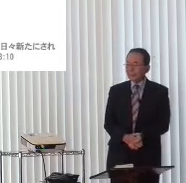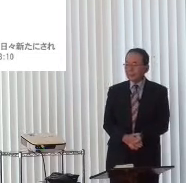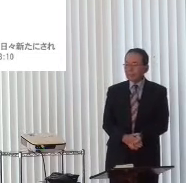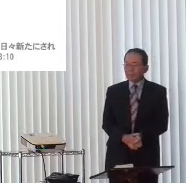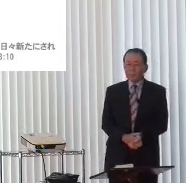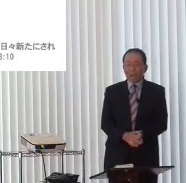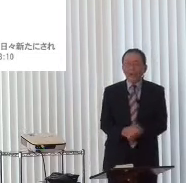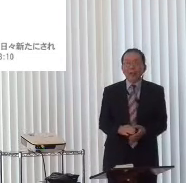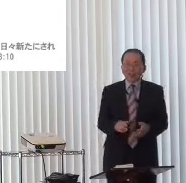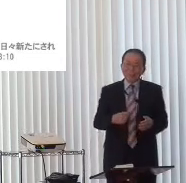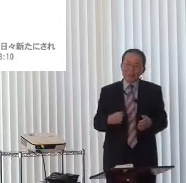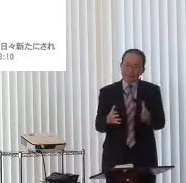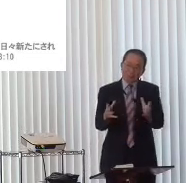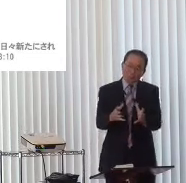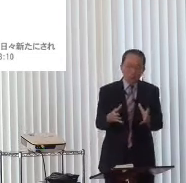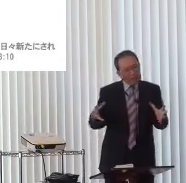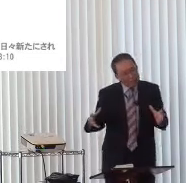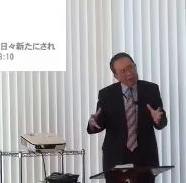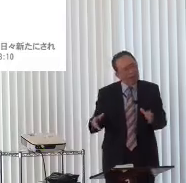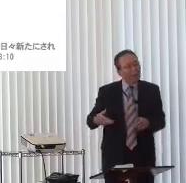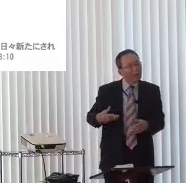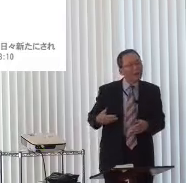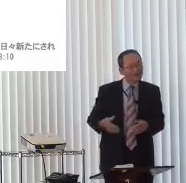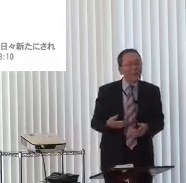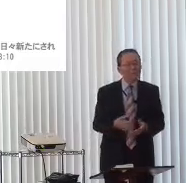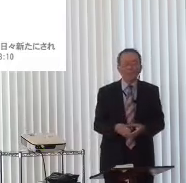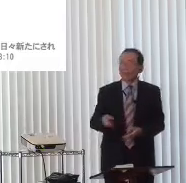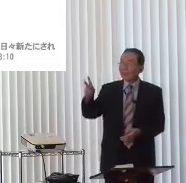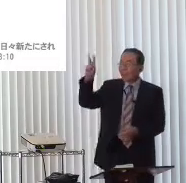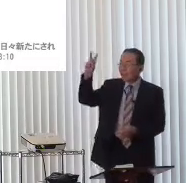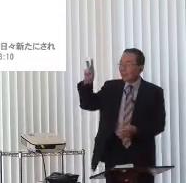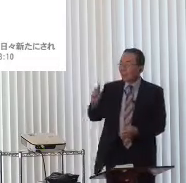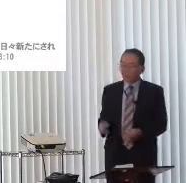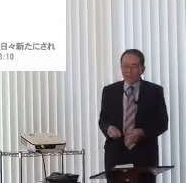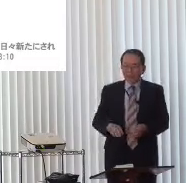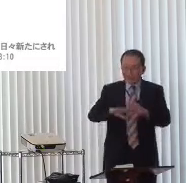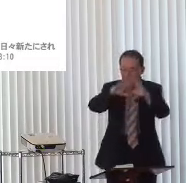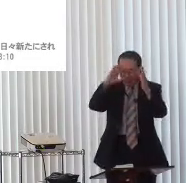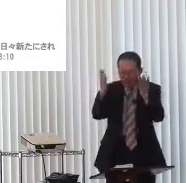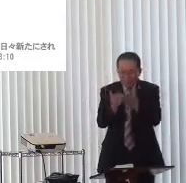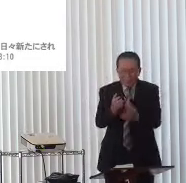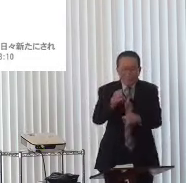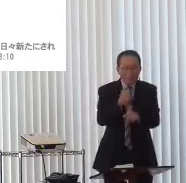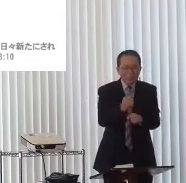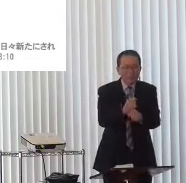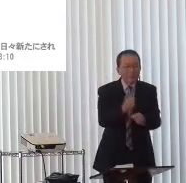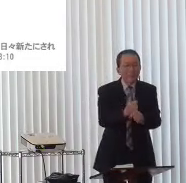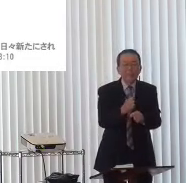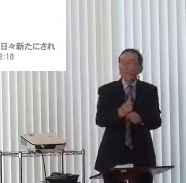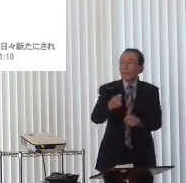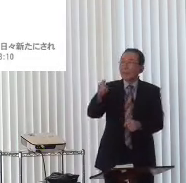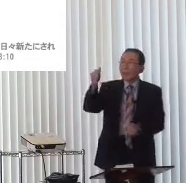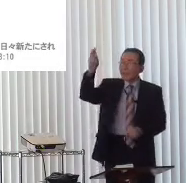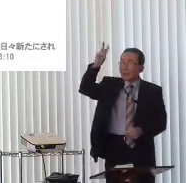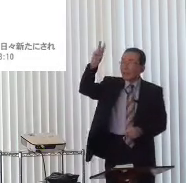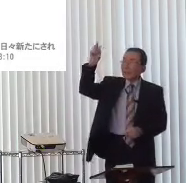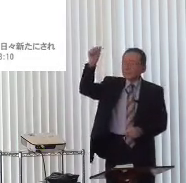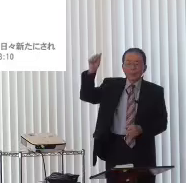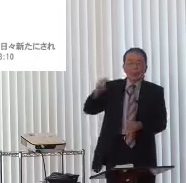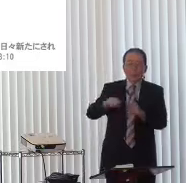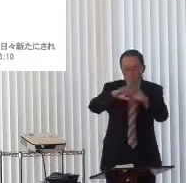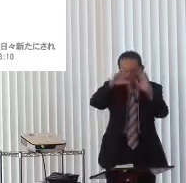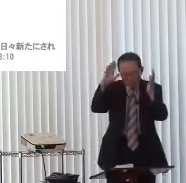はい、これぐらい知ってますってなかなか言えませんが、神はこの天地万物をお作りになった神ですね。